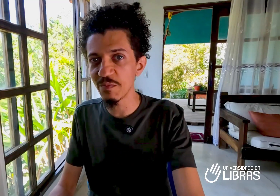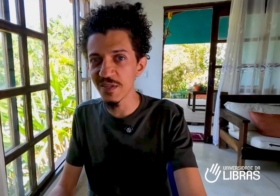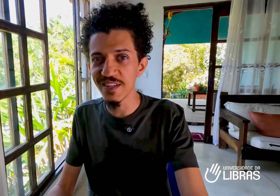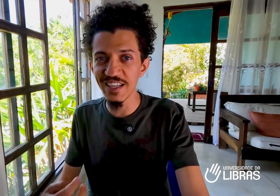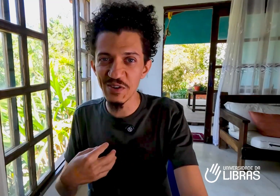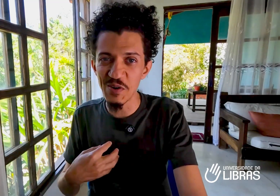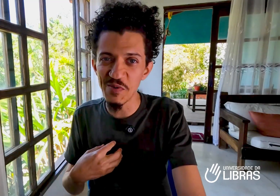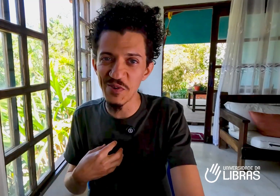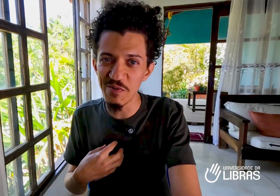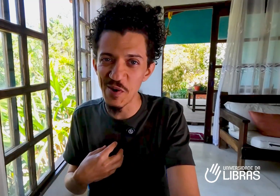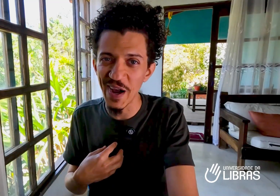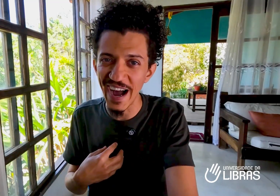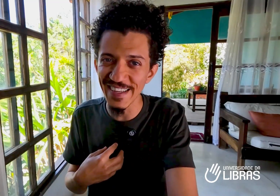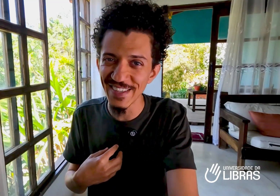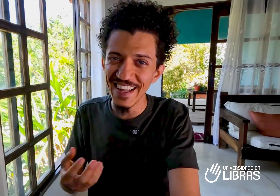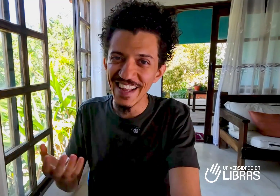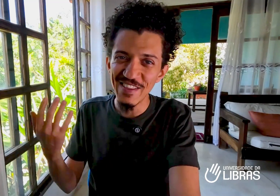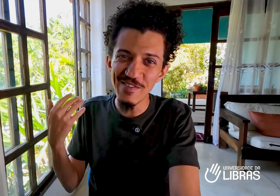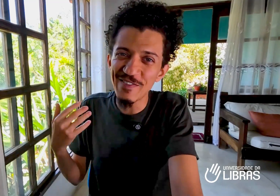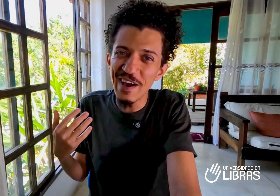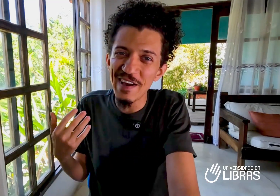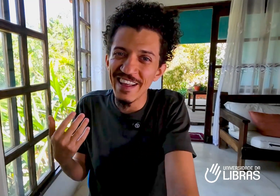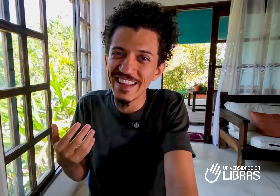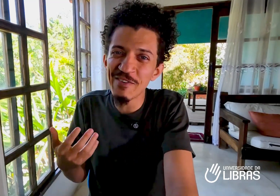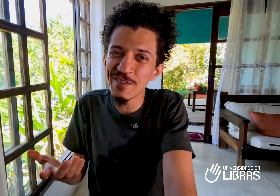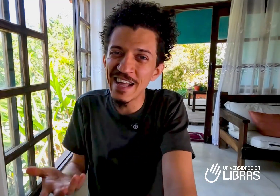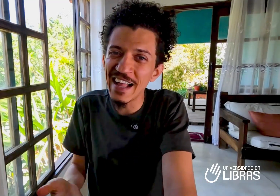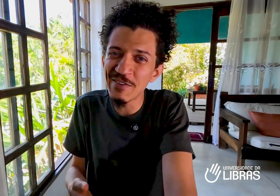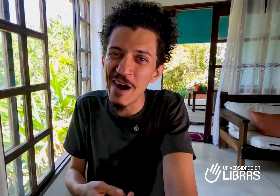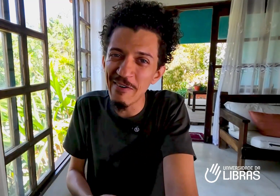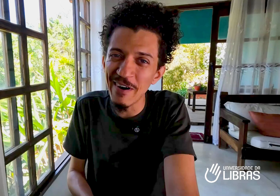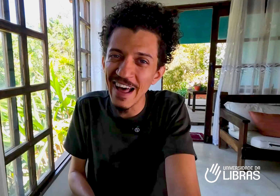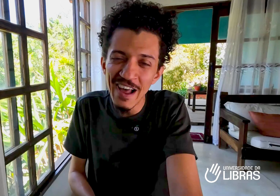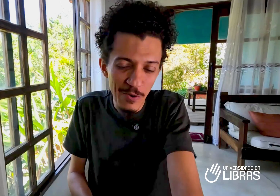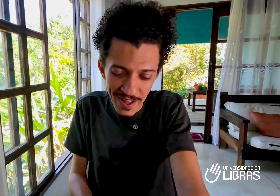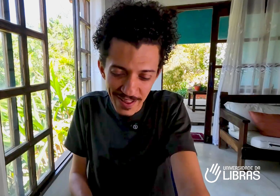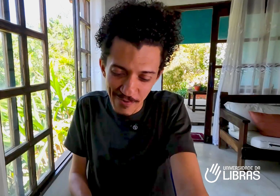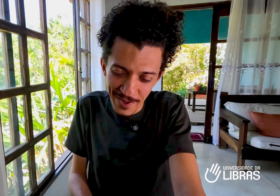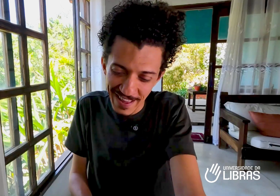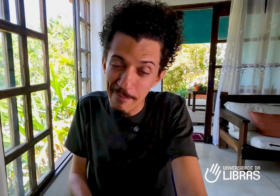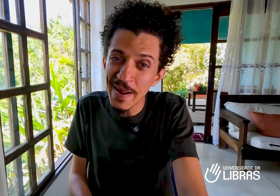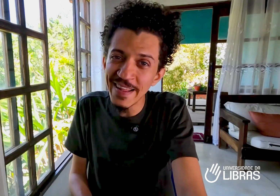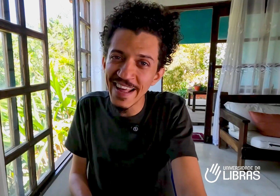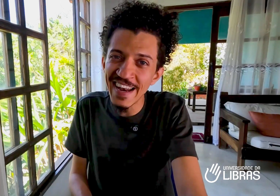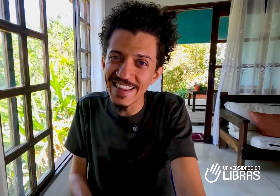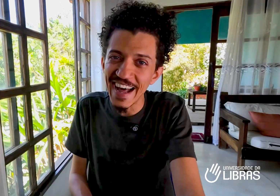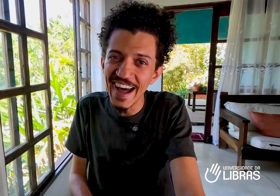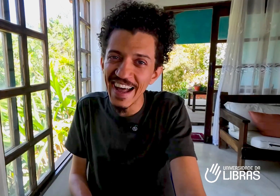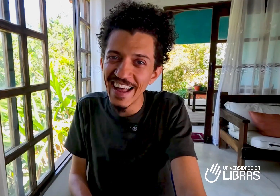exposta a isso, como foi o meu caso, não fiquei tendo contato com a água lá, quando eu fui aprender a nadar,